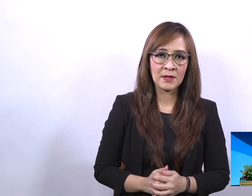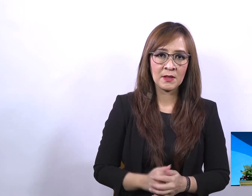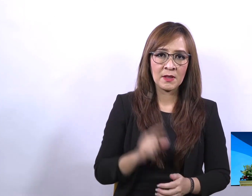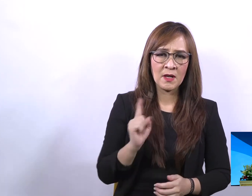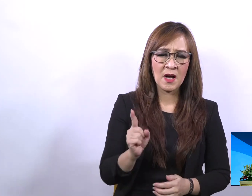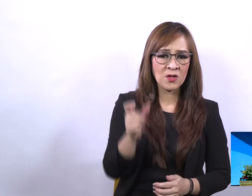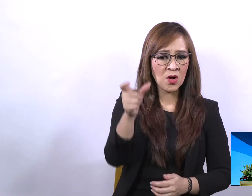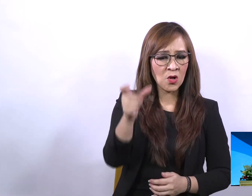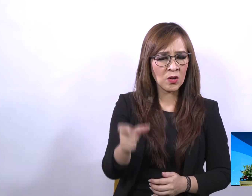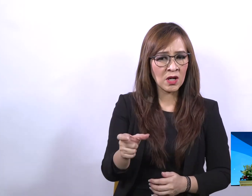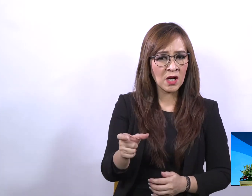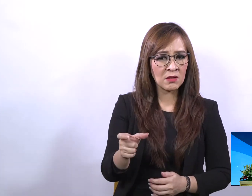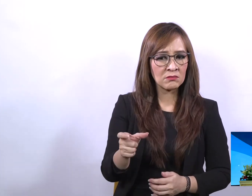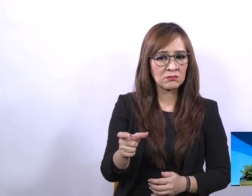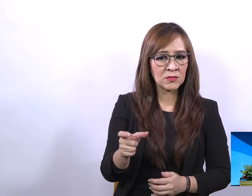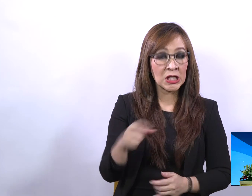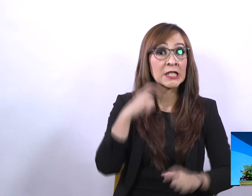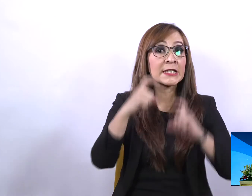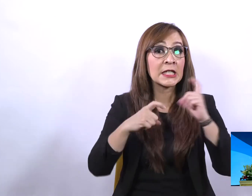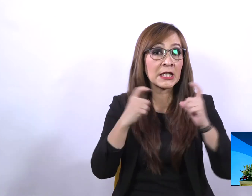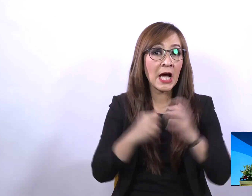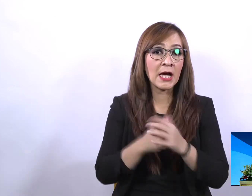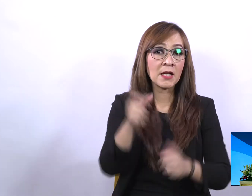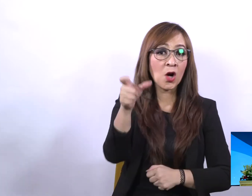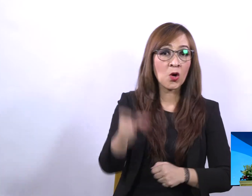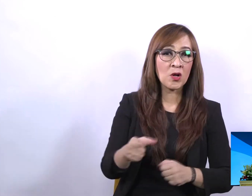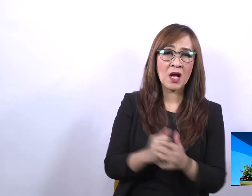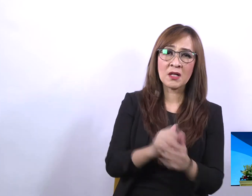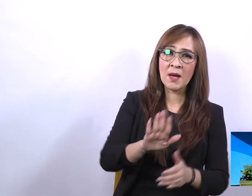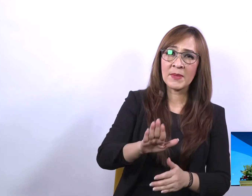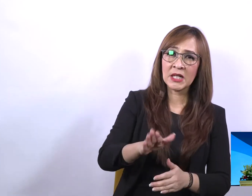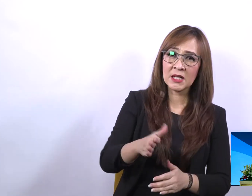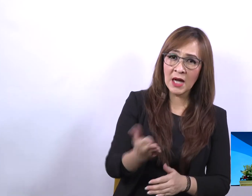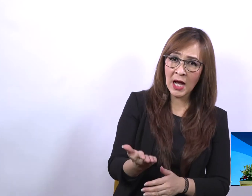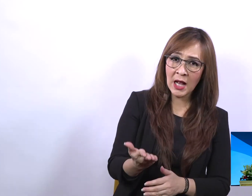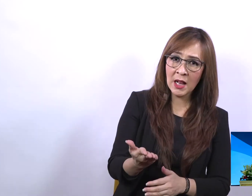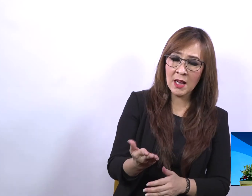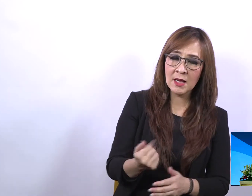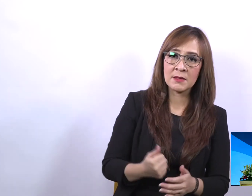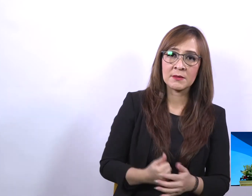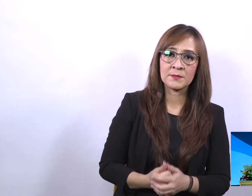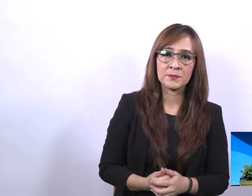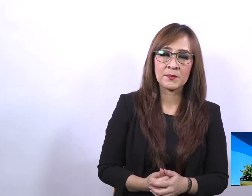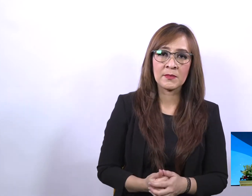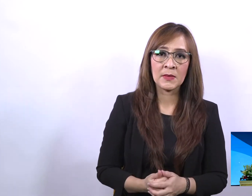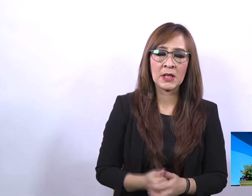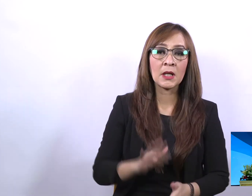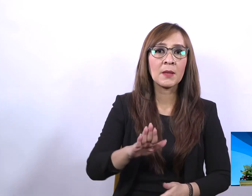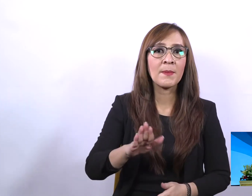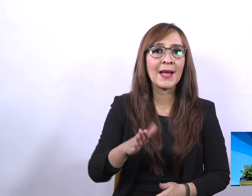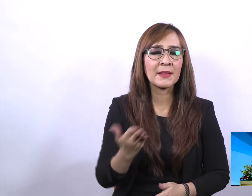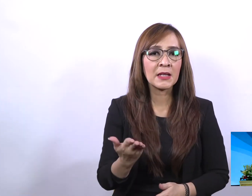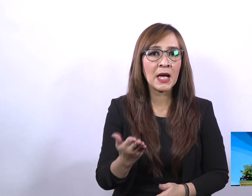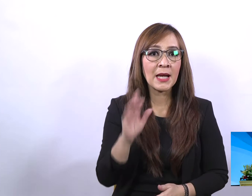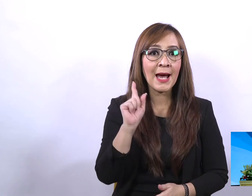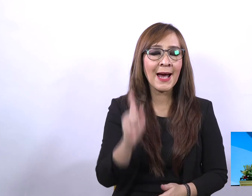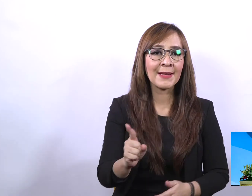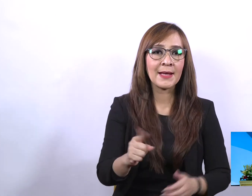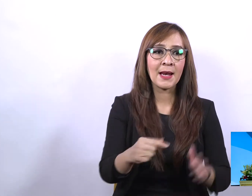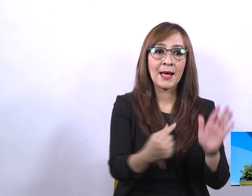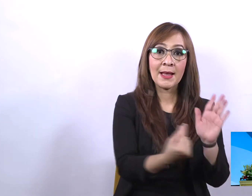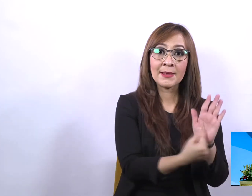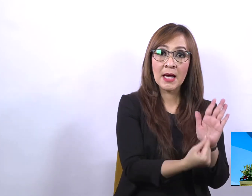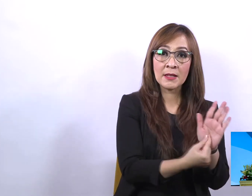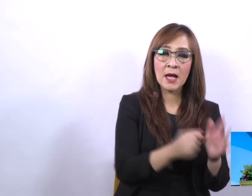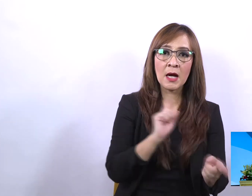Hai ada orang yang dia cintai meninggal sudah enggak usah kecewa enggak usah tertekan kematian bukan tanda mukjizat tidak terjadi kematian hanya tanda buat